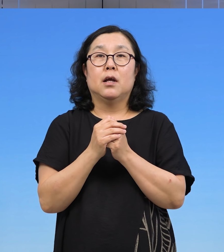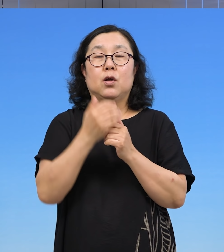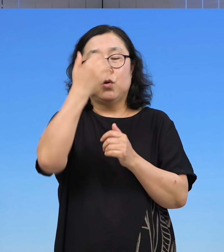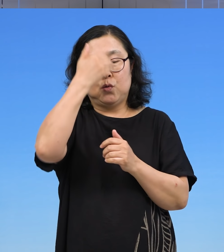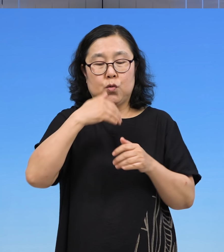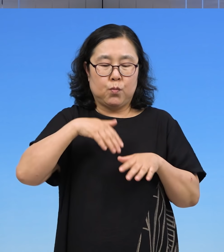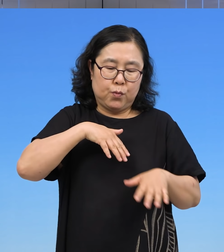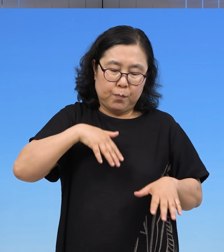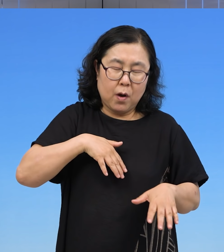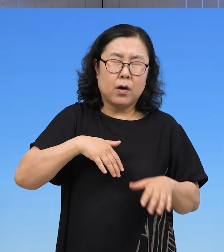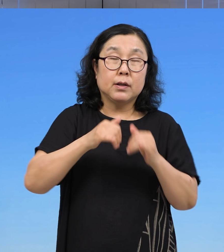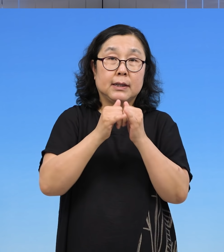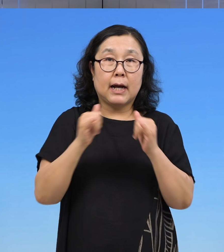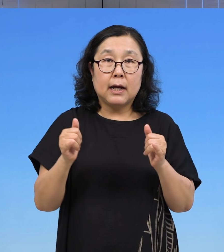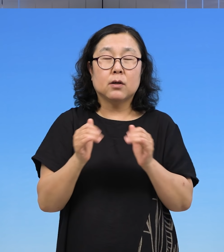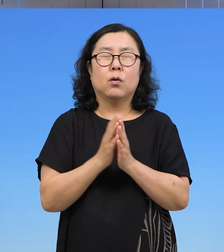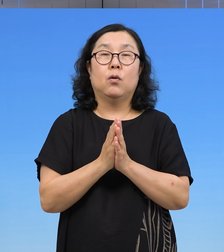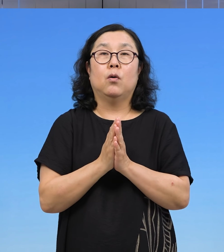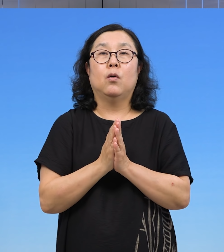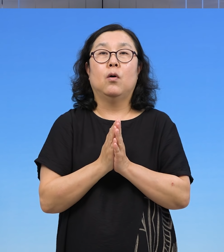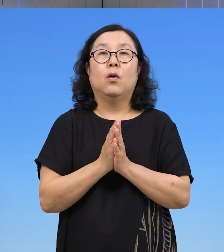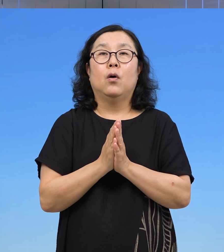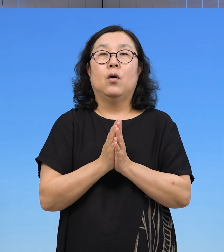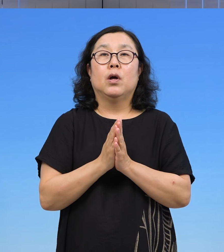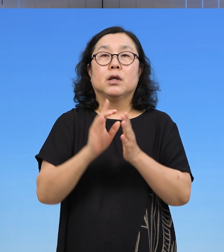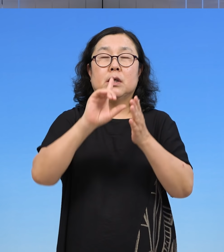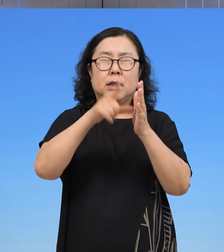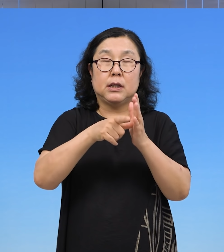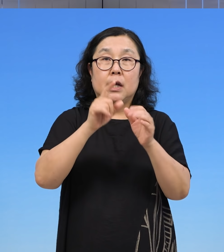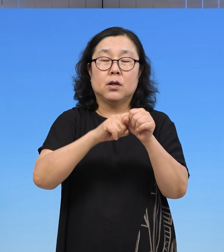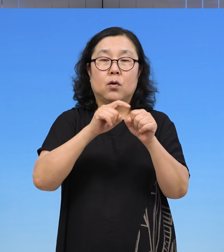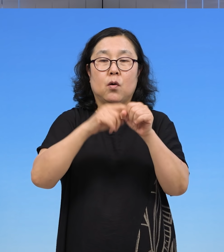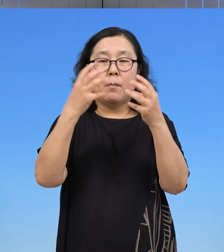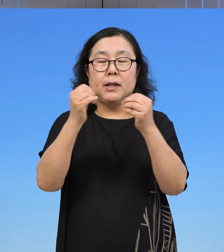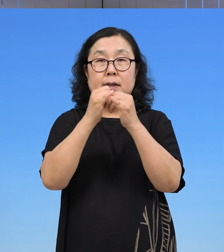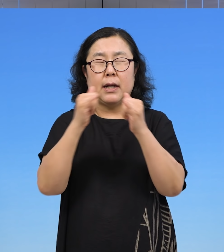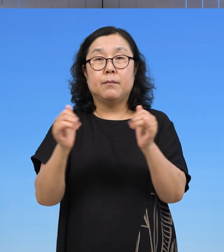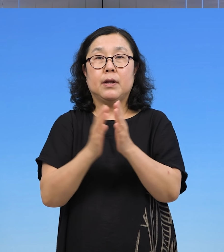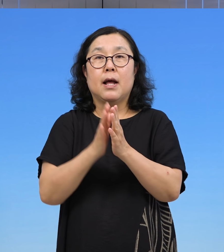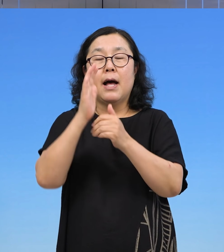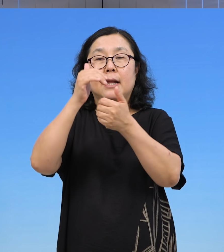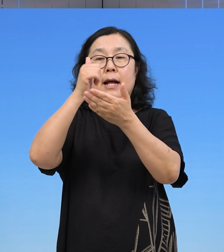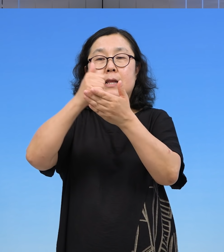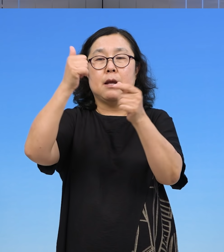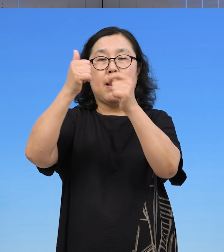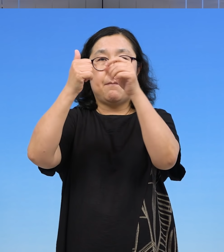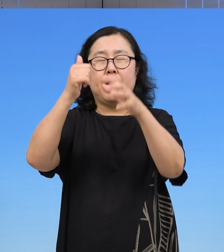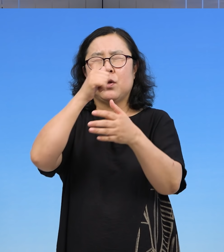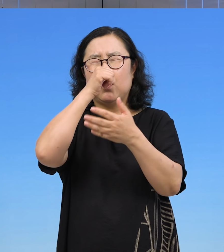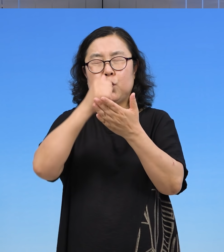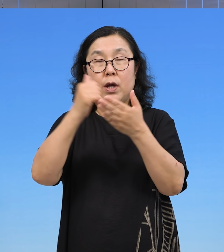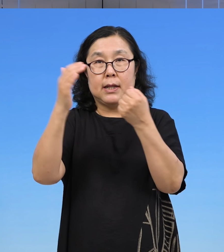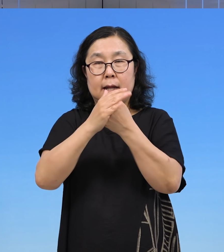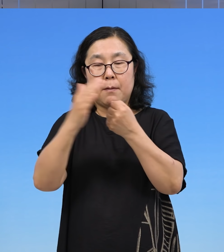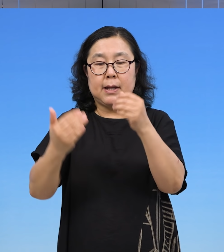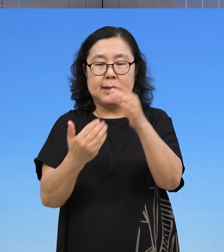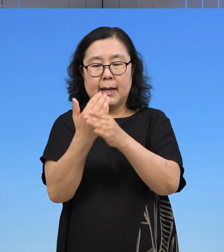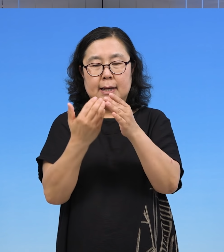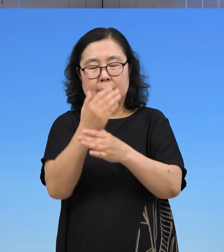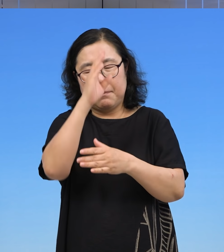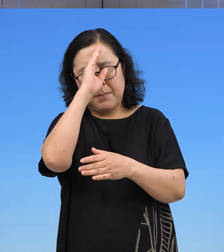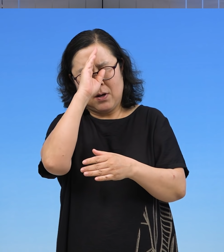본문에 나와 있는 이 중풍병자에게 찾아온 중풍병도 그 시대적으로 많은 사람들이 이 하나님 앞에서 저지른 죄